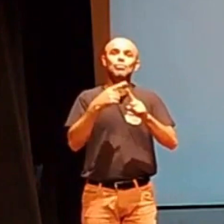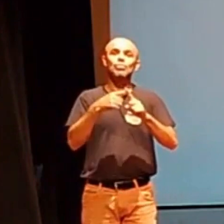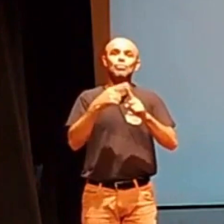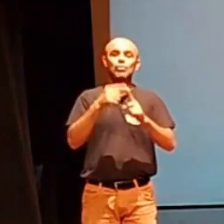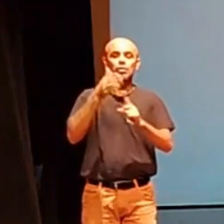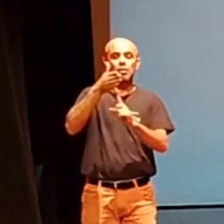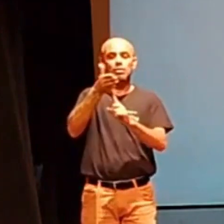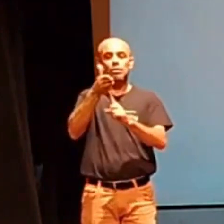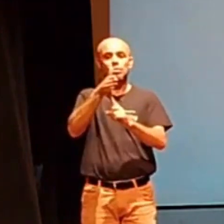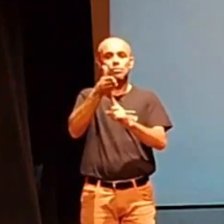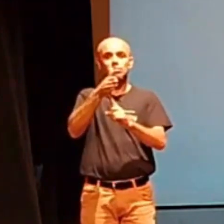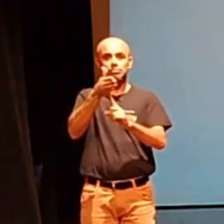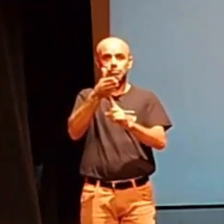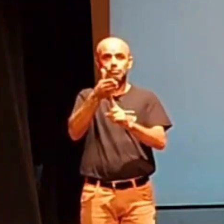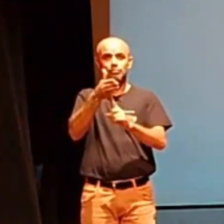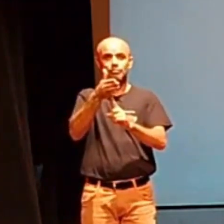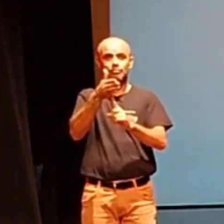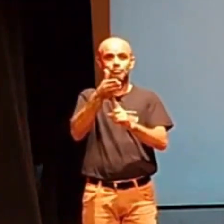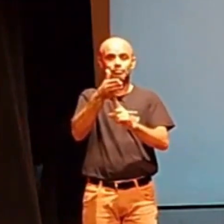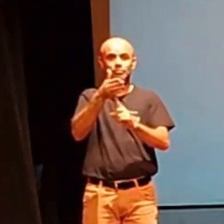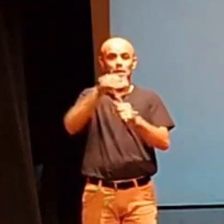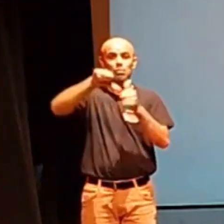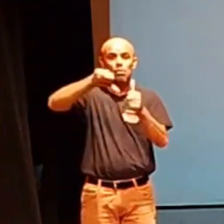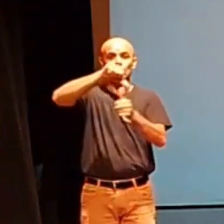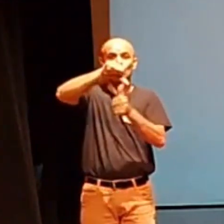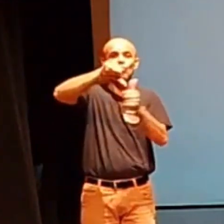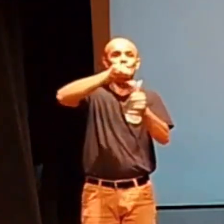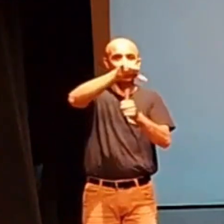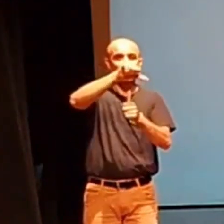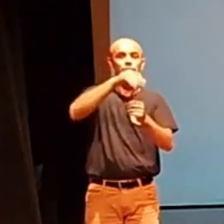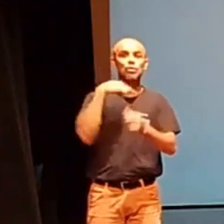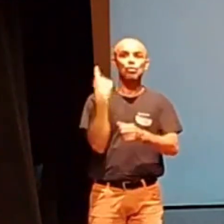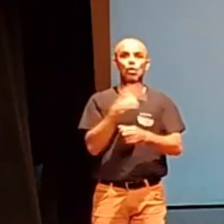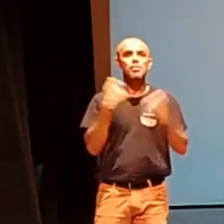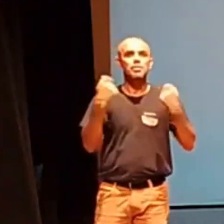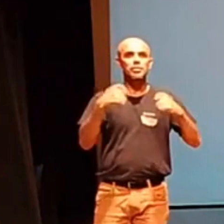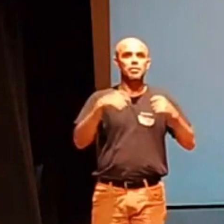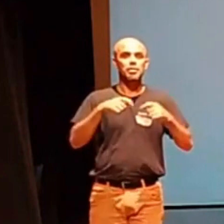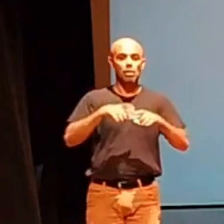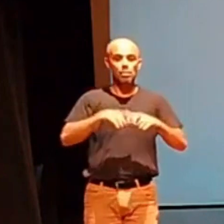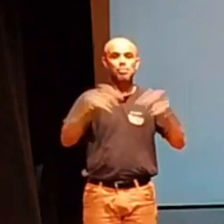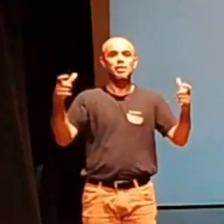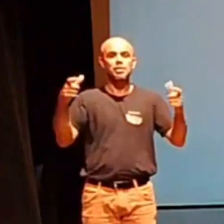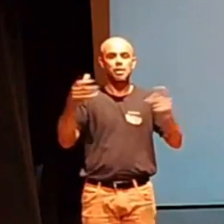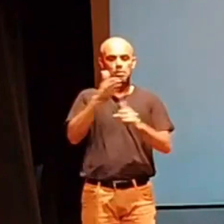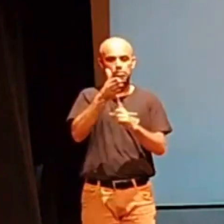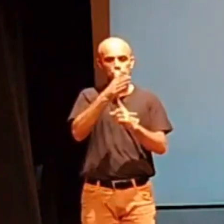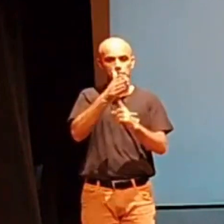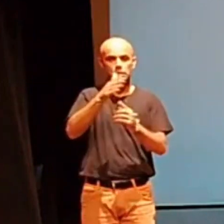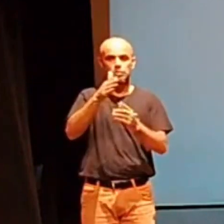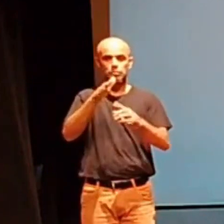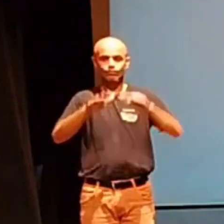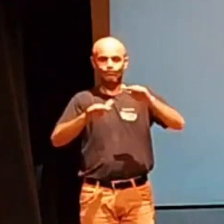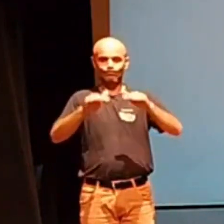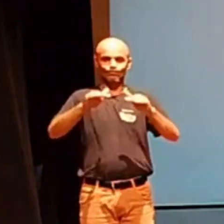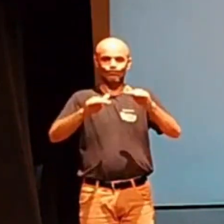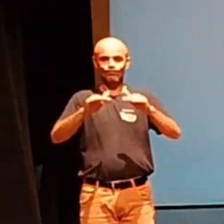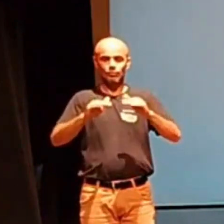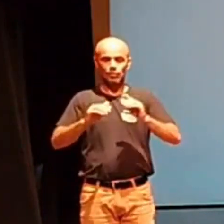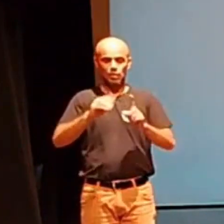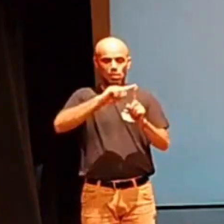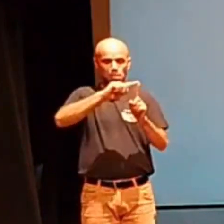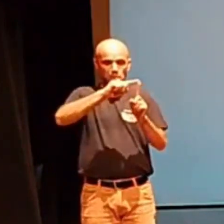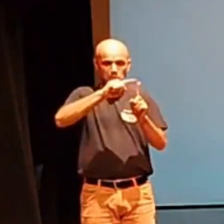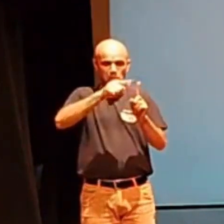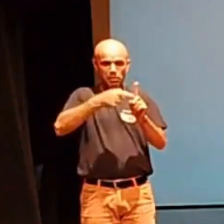de gravidade, ele se modifica totalmente. A gente precisa aumentar a nossa base de equilíbrio enquanto o bebê cresce.